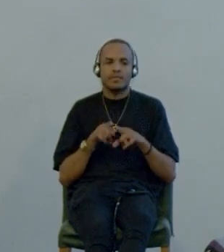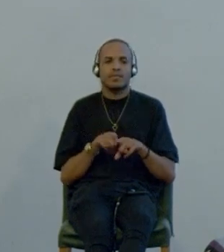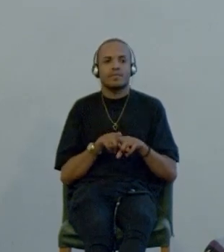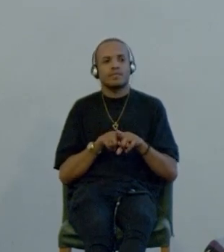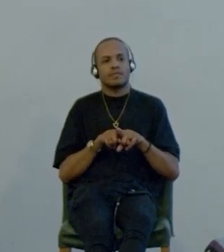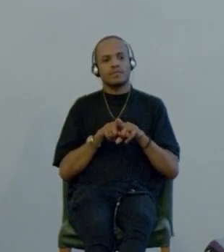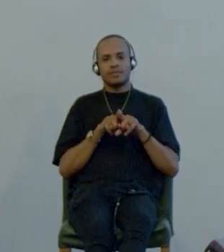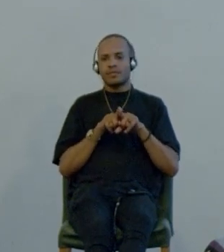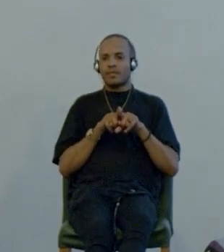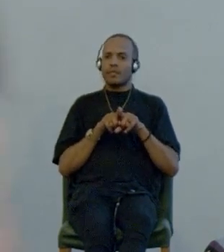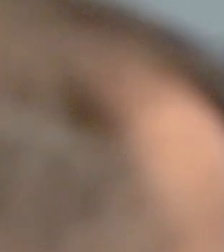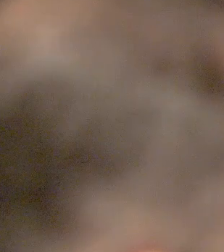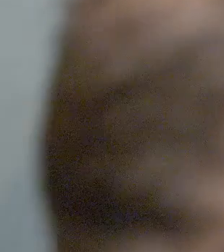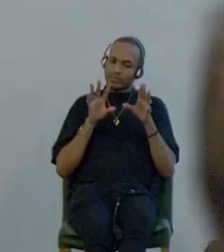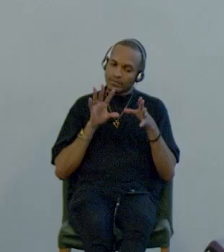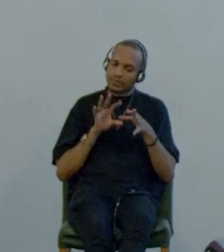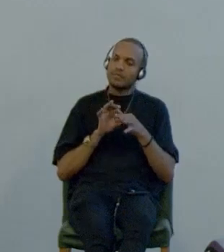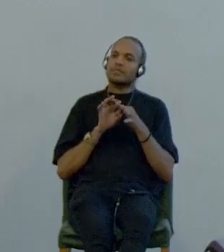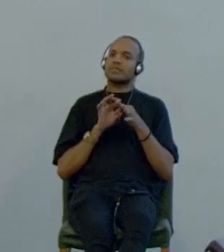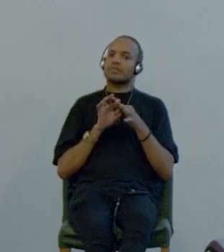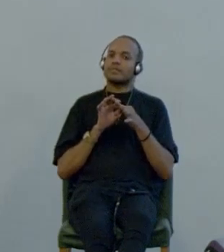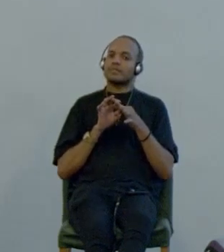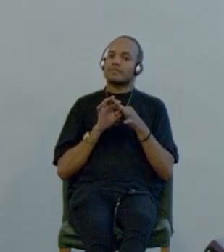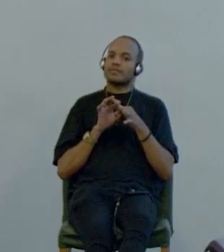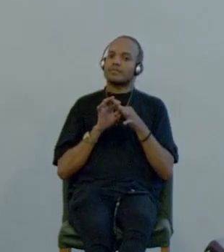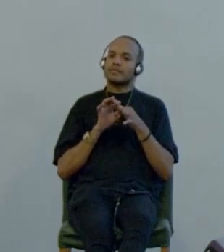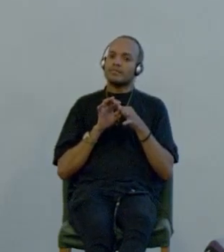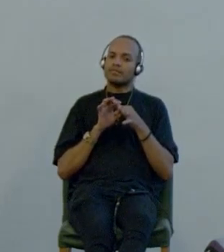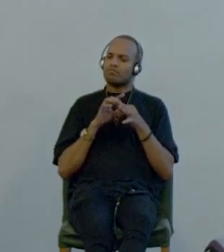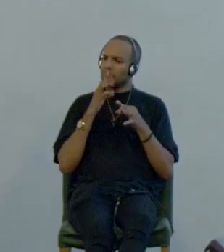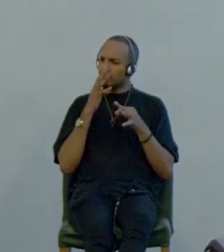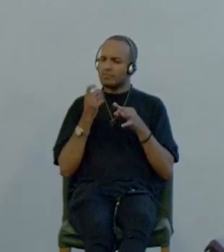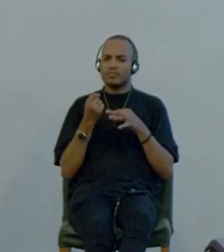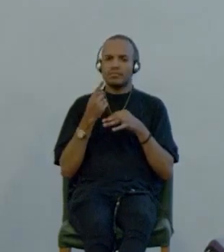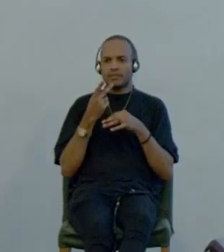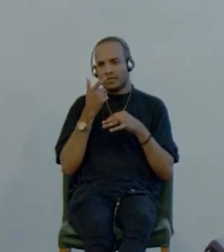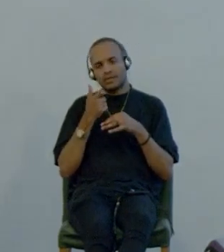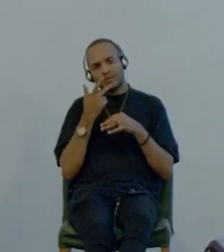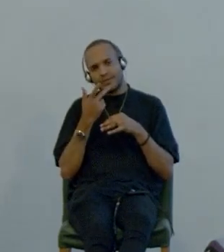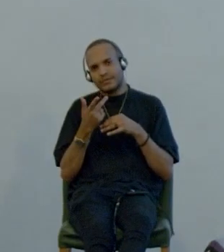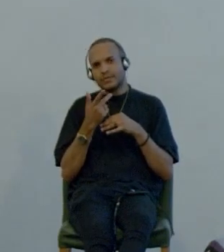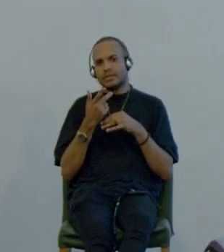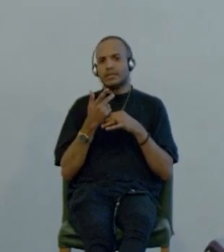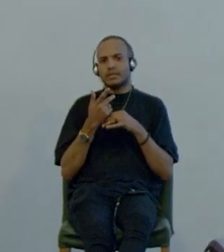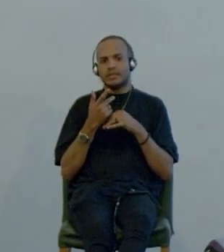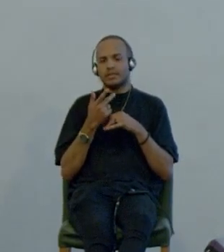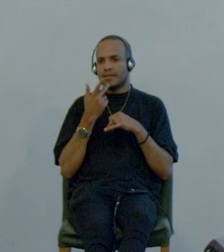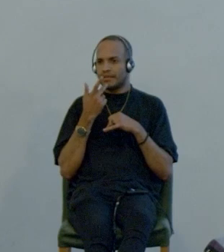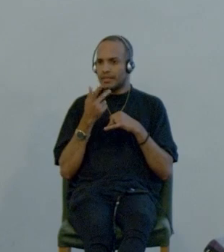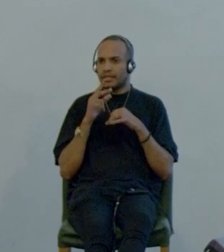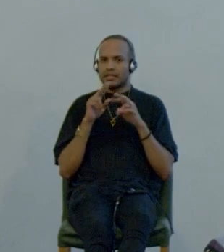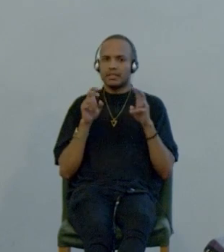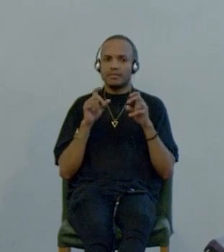dont je vais vous parler un petit peu, mais je vais vous parler de ce qu'il y a derrière le livre, avant le livre, dessous le livre,